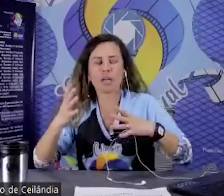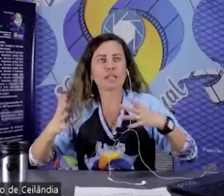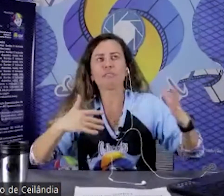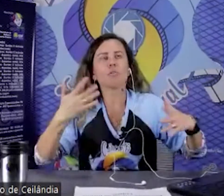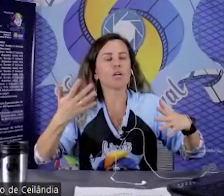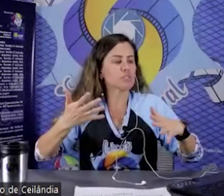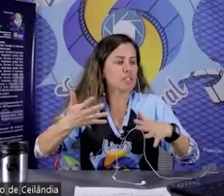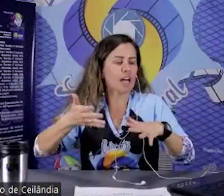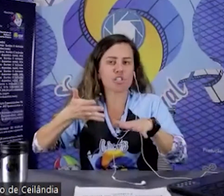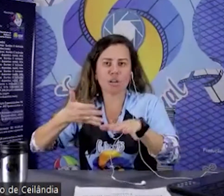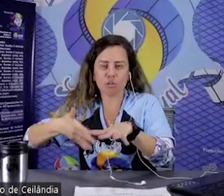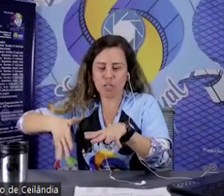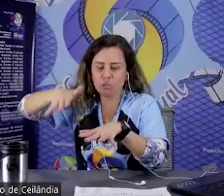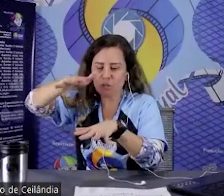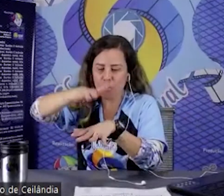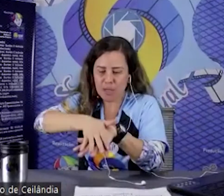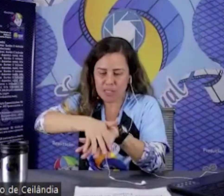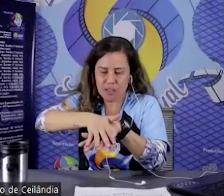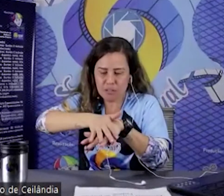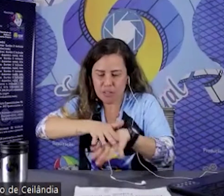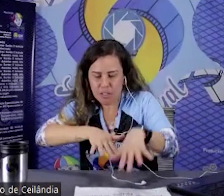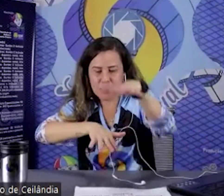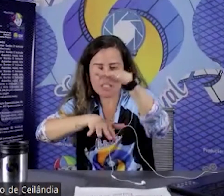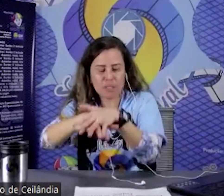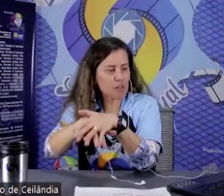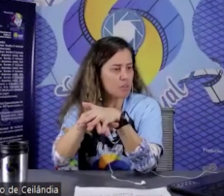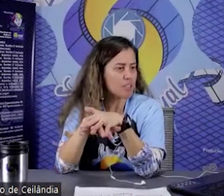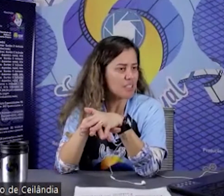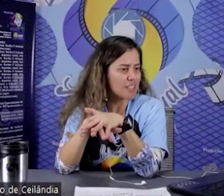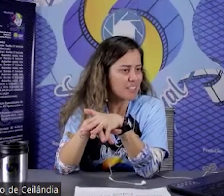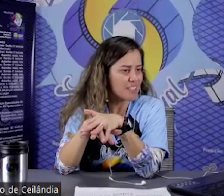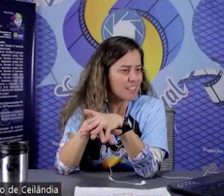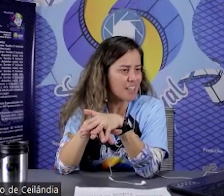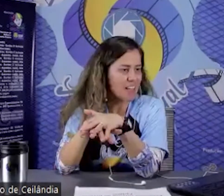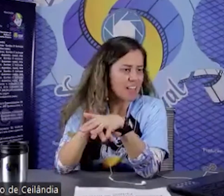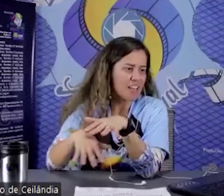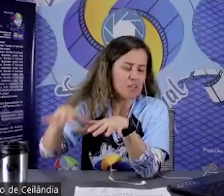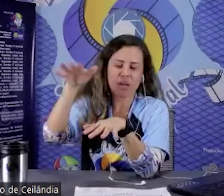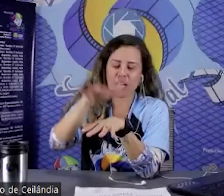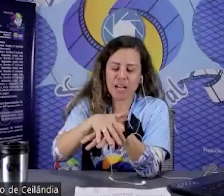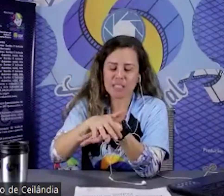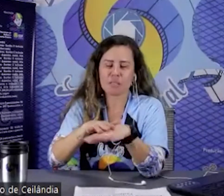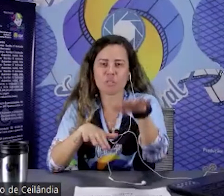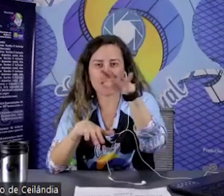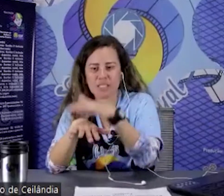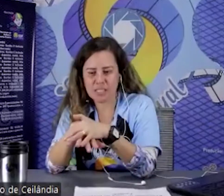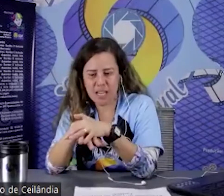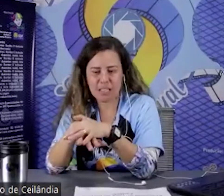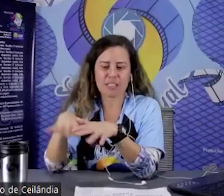está voando. A gente está colocando uma informação em cima da outra. Né? Era uma casa muito engraçada, sem